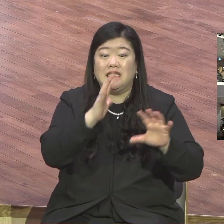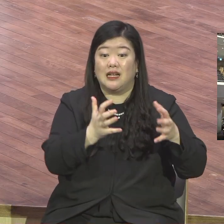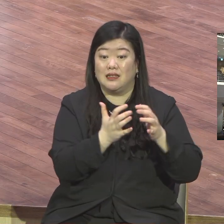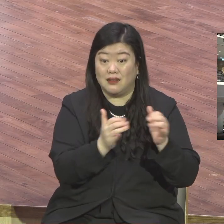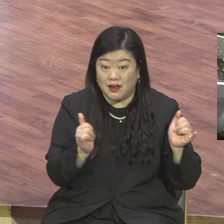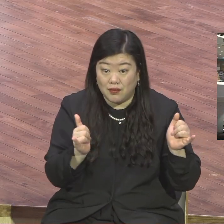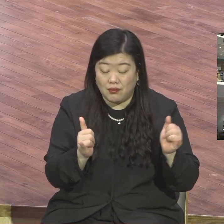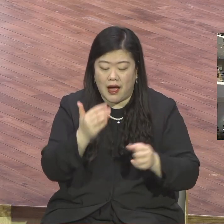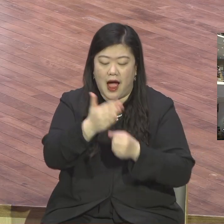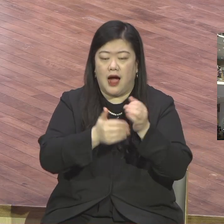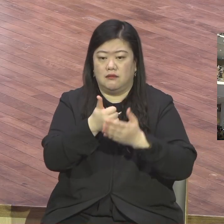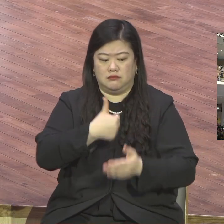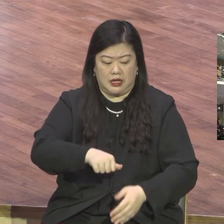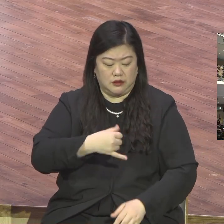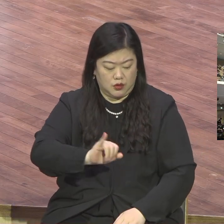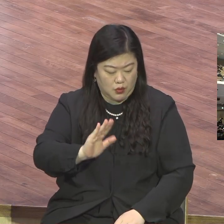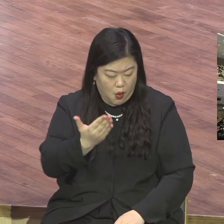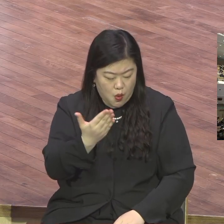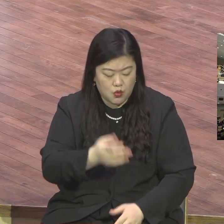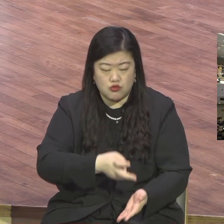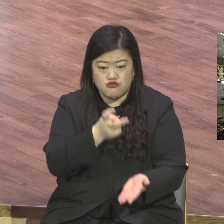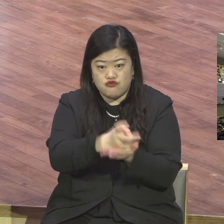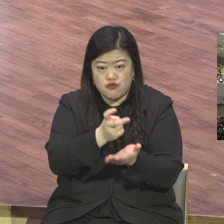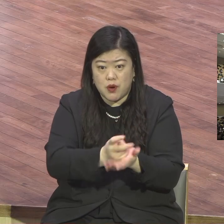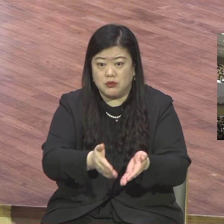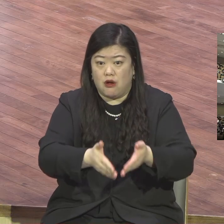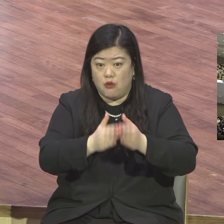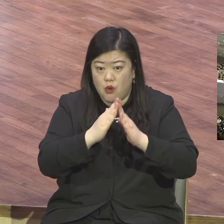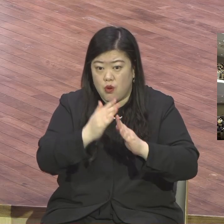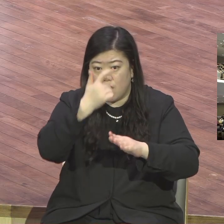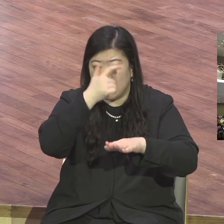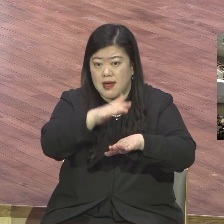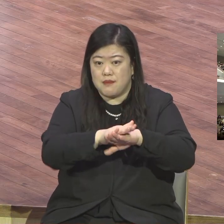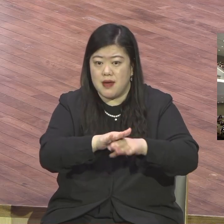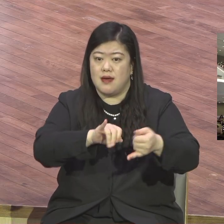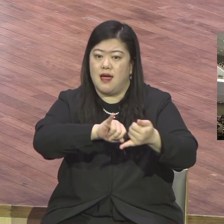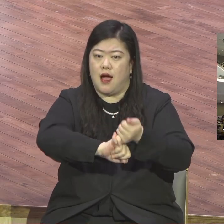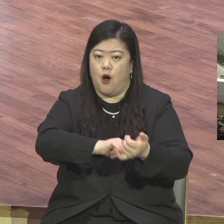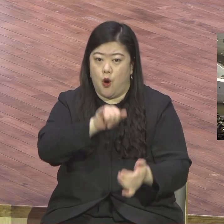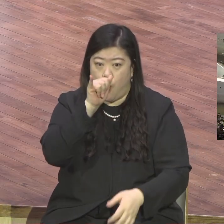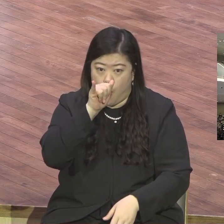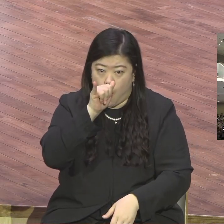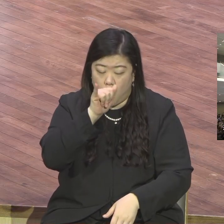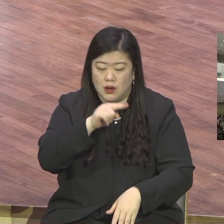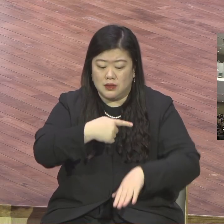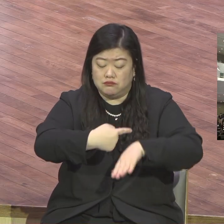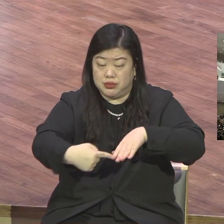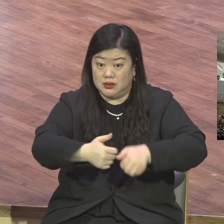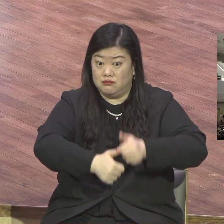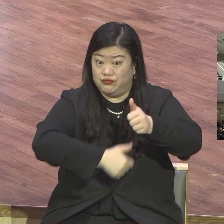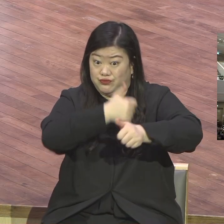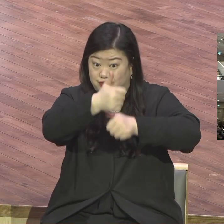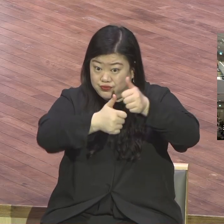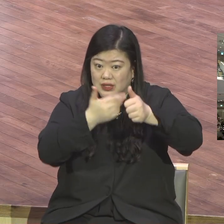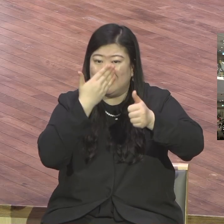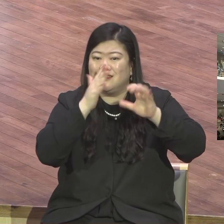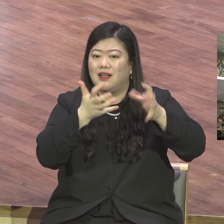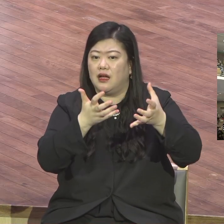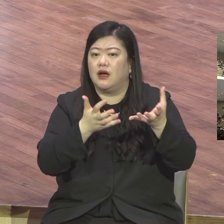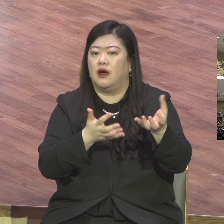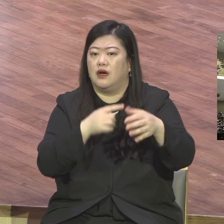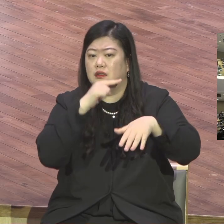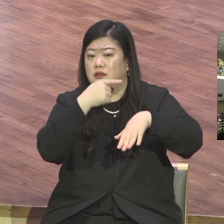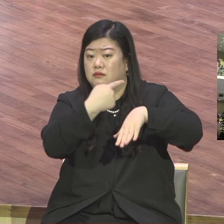양자됨과 영광과 언약들과 율법을 세우신 것과 예배와 약속들이 있고 조상들도 그들의 것이요 육신으로